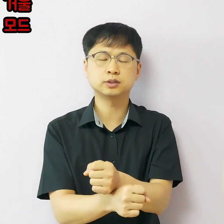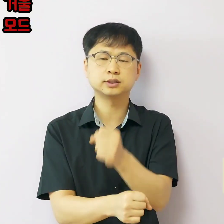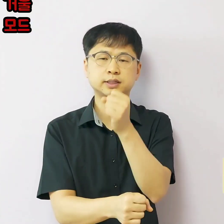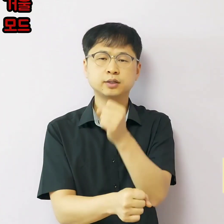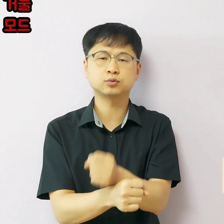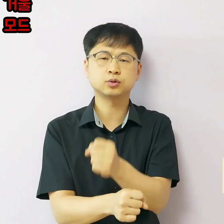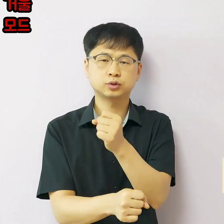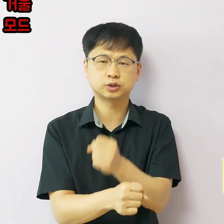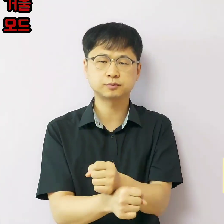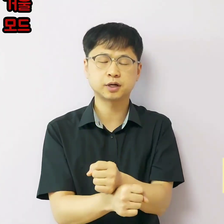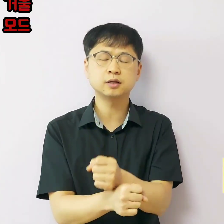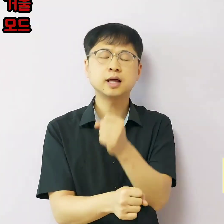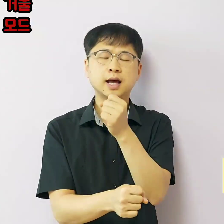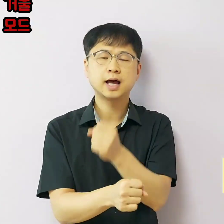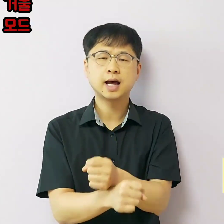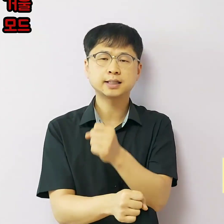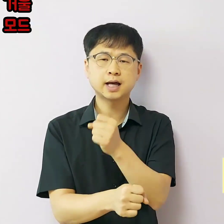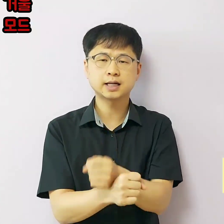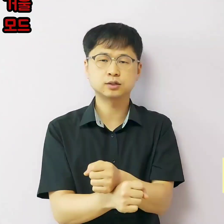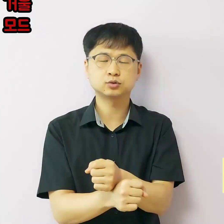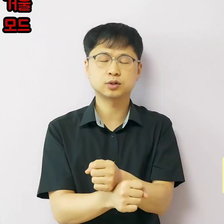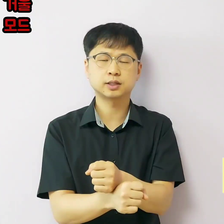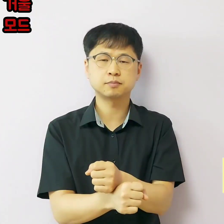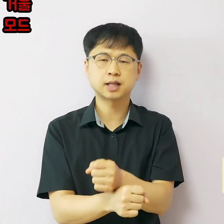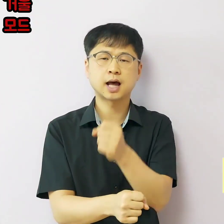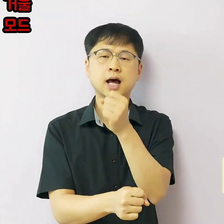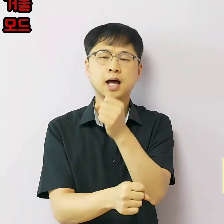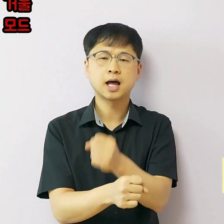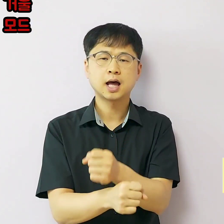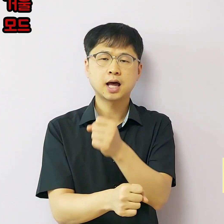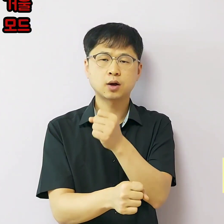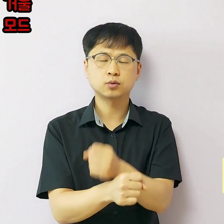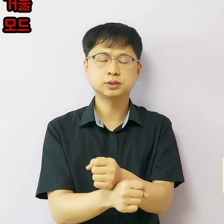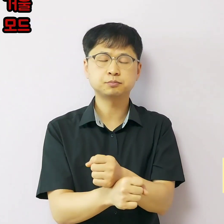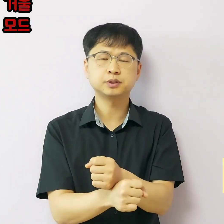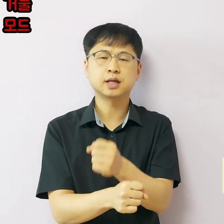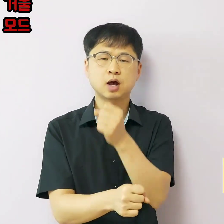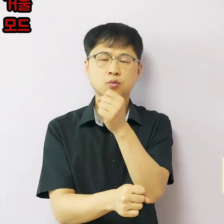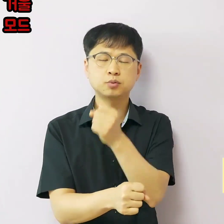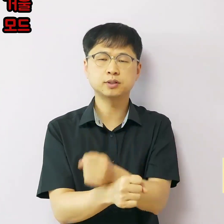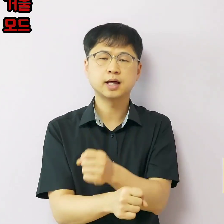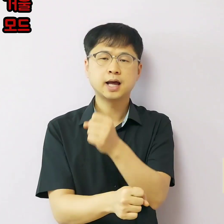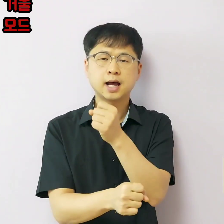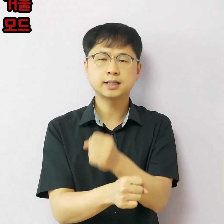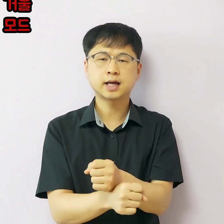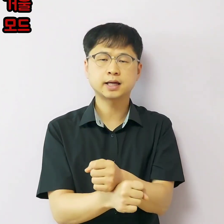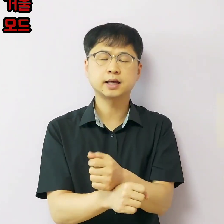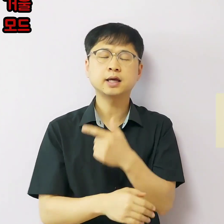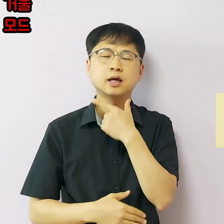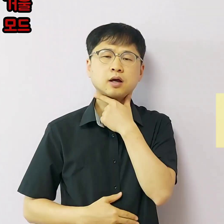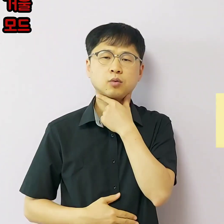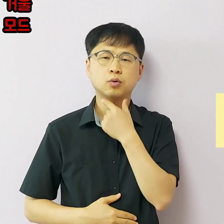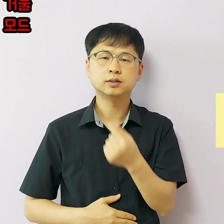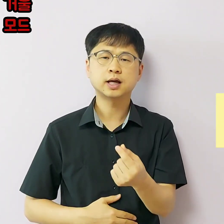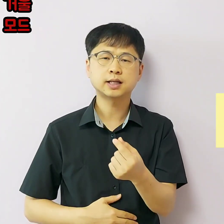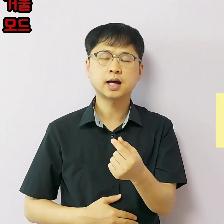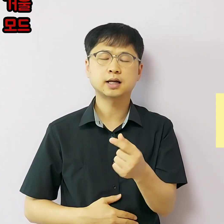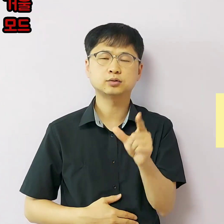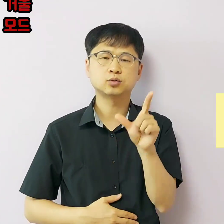쥔 채 두들겨 주시면 하다라는 수어가 됩니다. 하고 싶은, 하고픈, 하다에 원하다라는